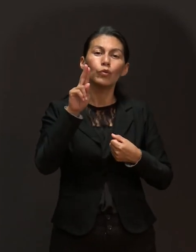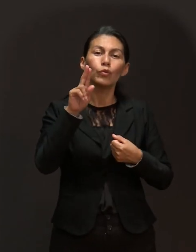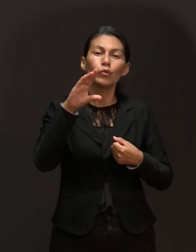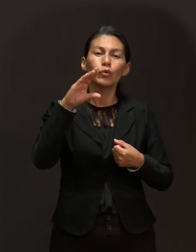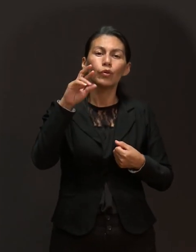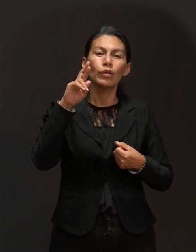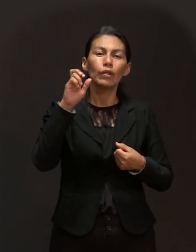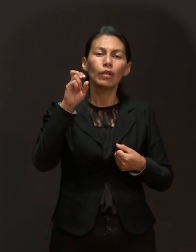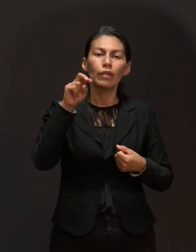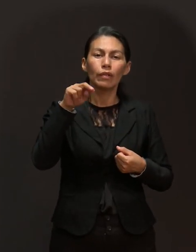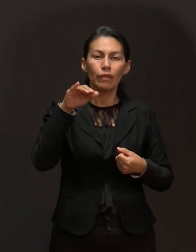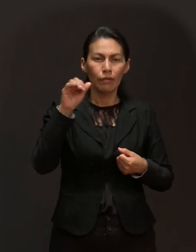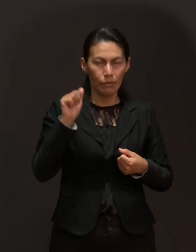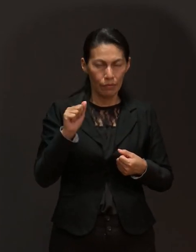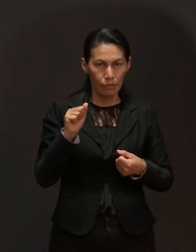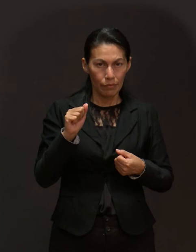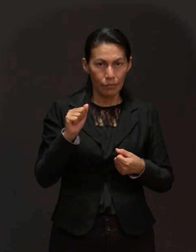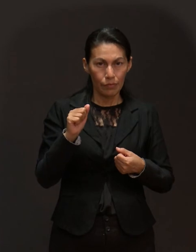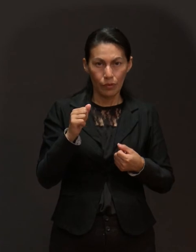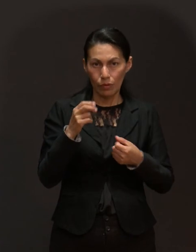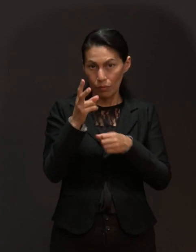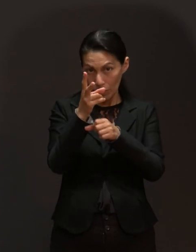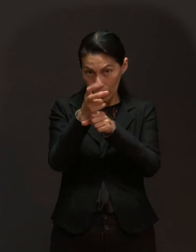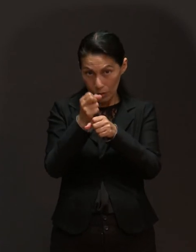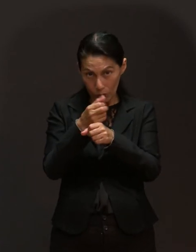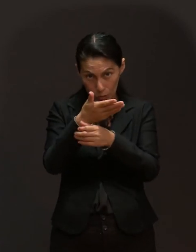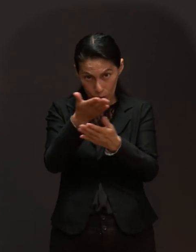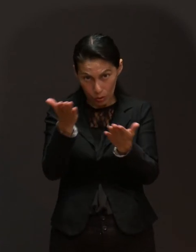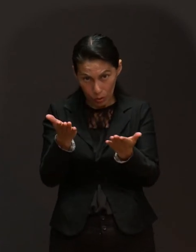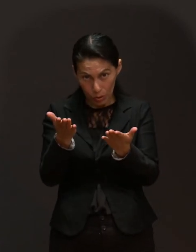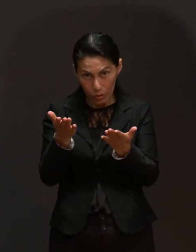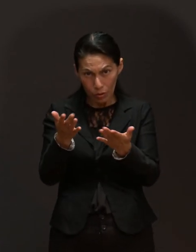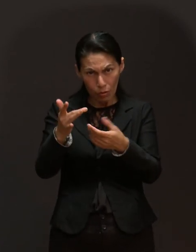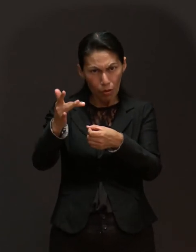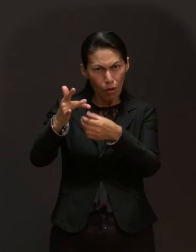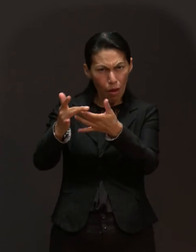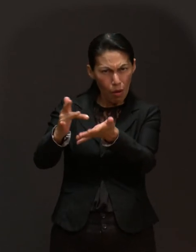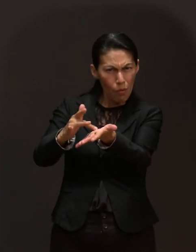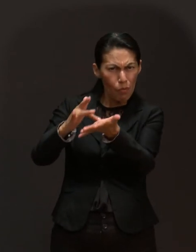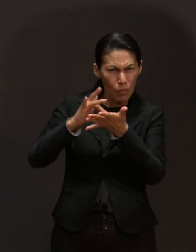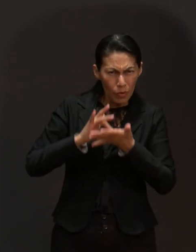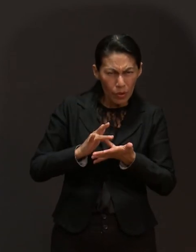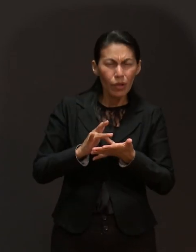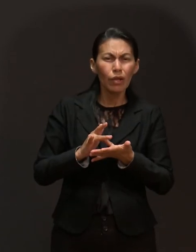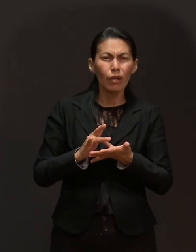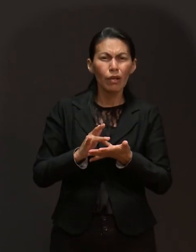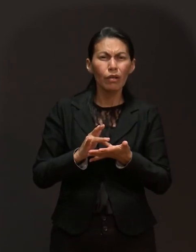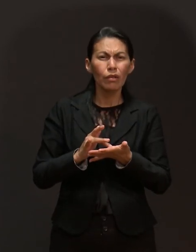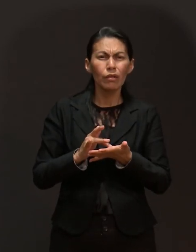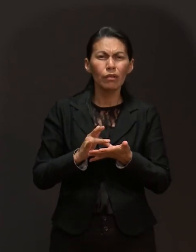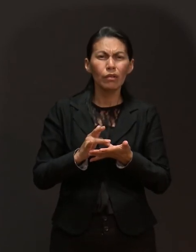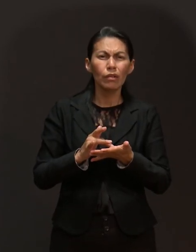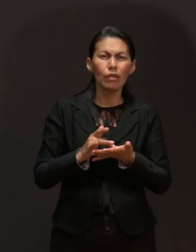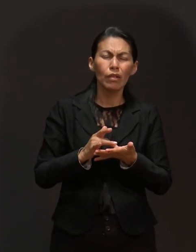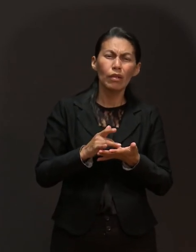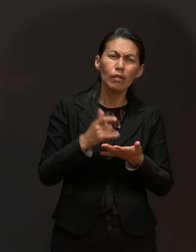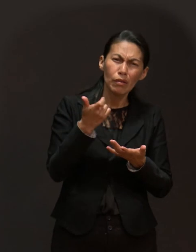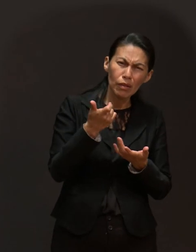Y seguimos invitándoles Para que ayudemos con lo que podamos